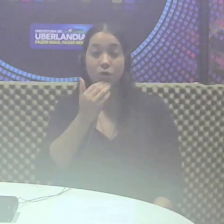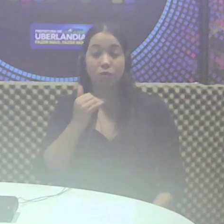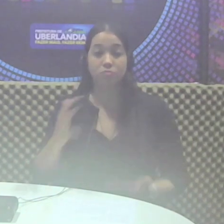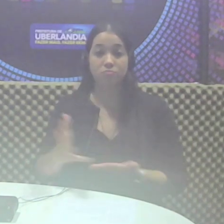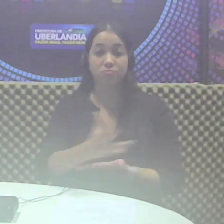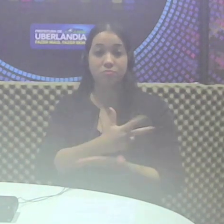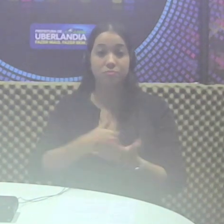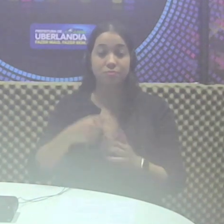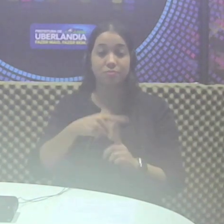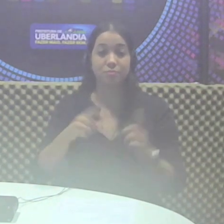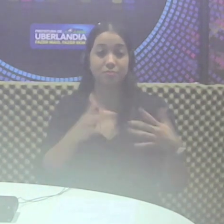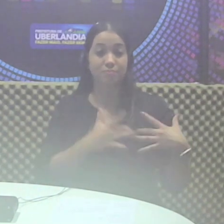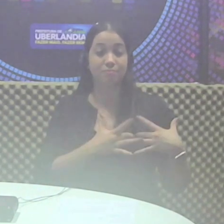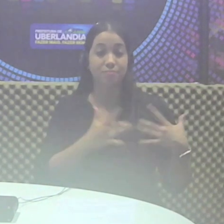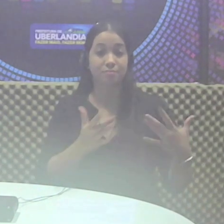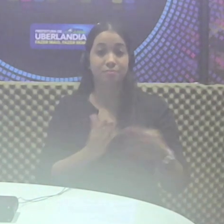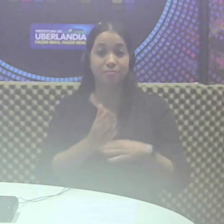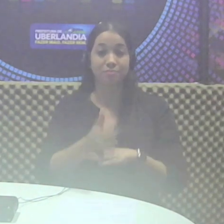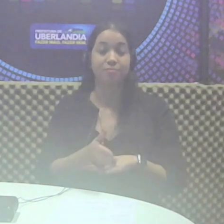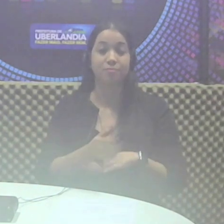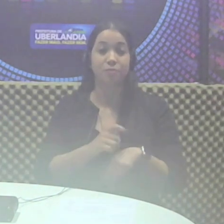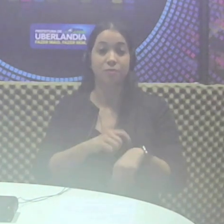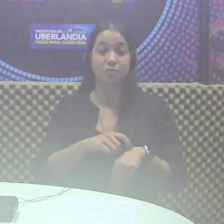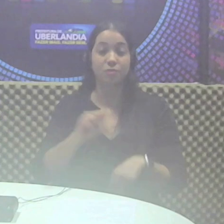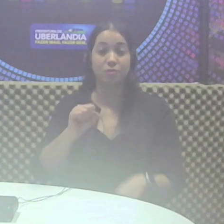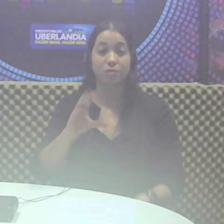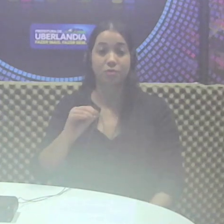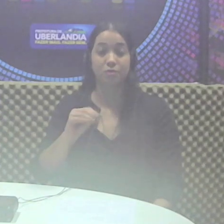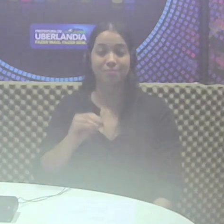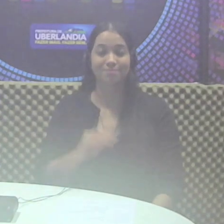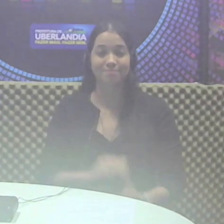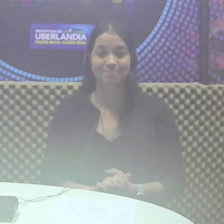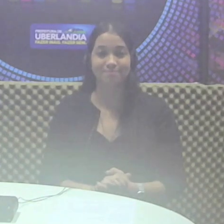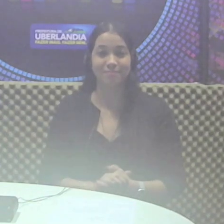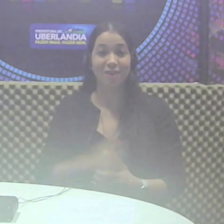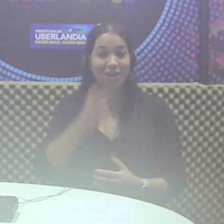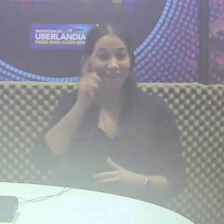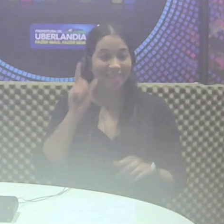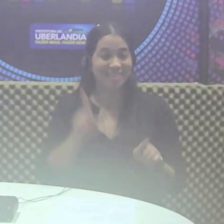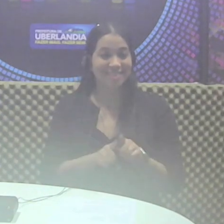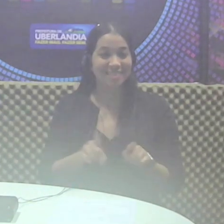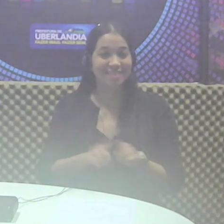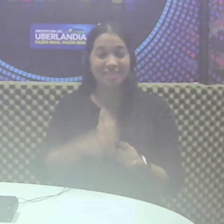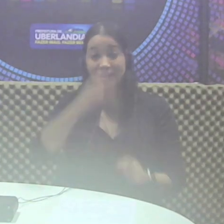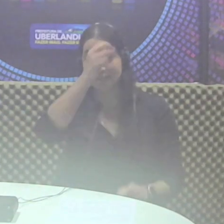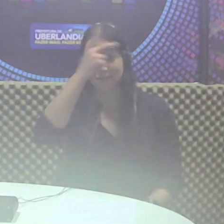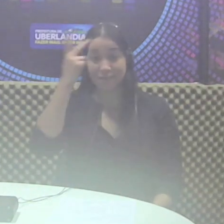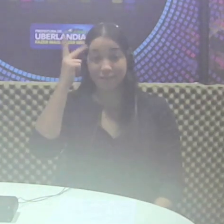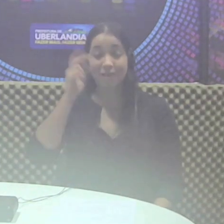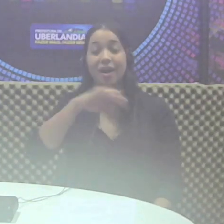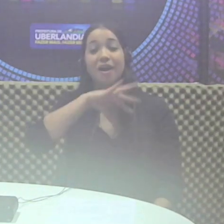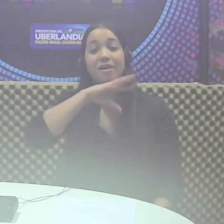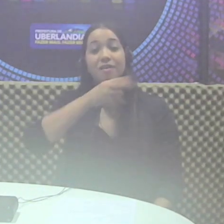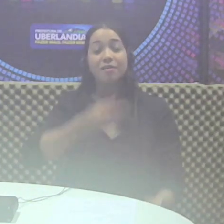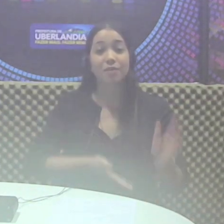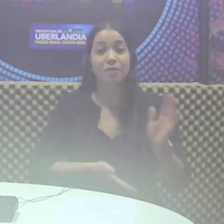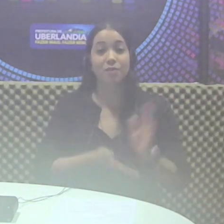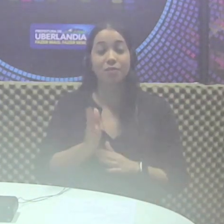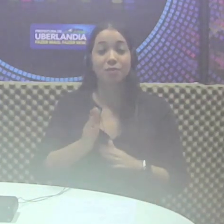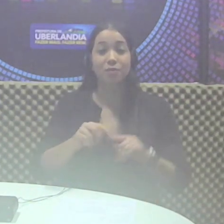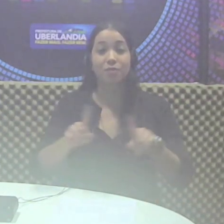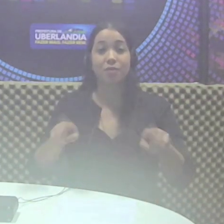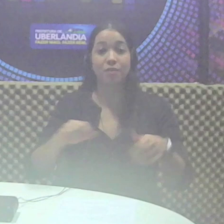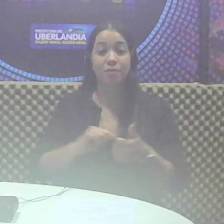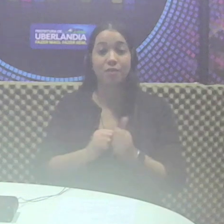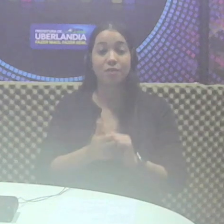meia entrada solidária da sessão das 8 da noite. Ontem também, o prefeito Odelmo Leão esteve na quadra do